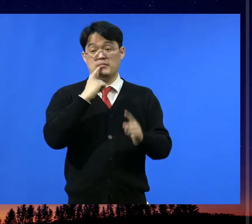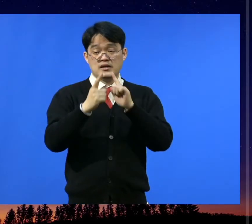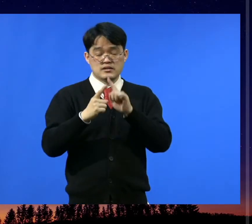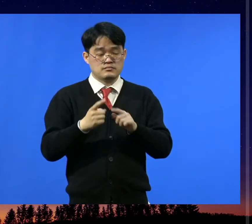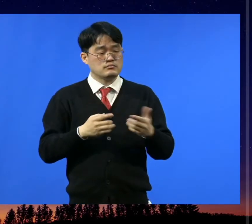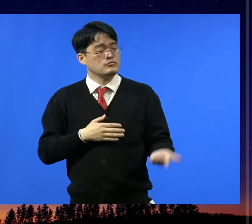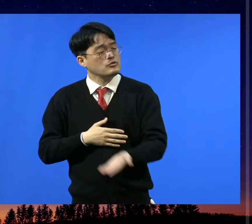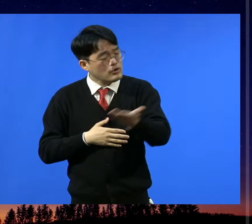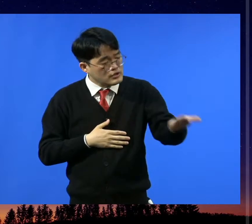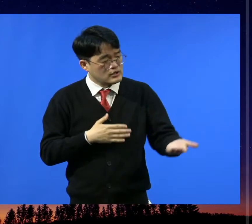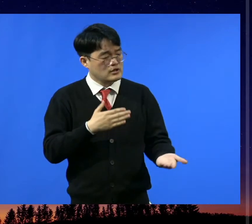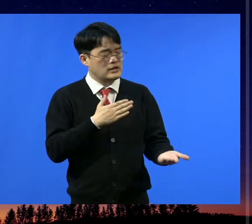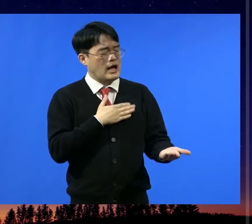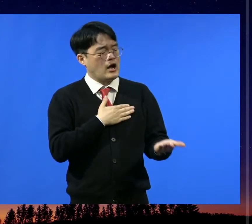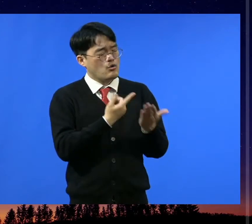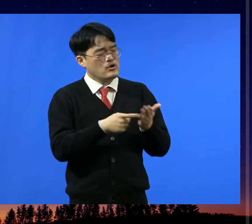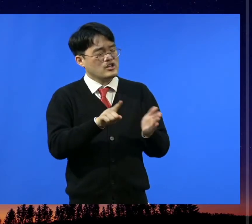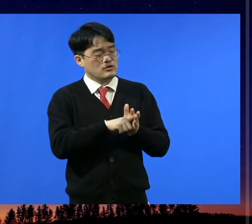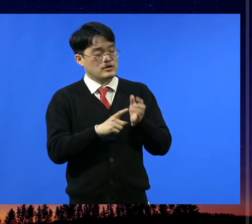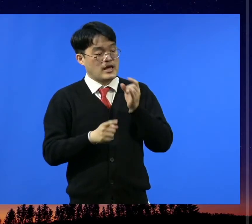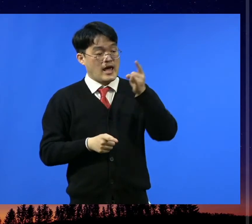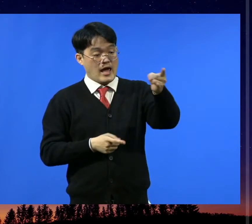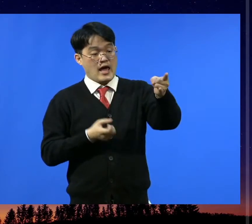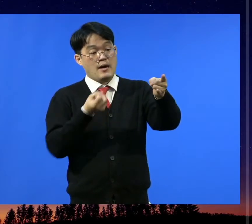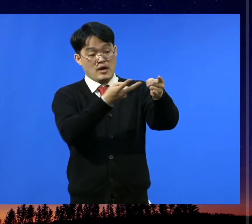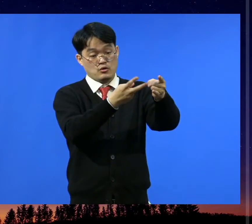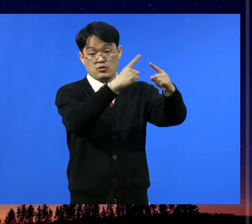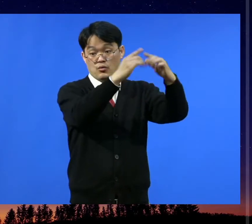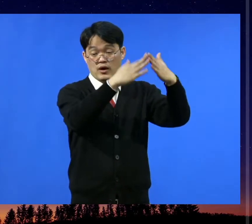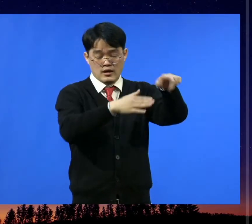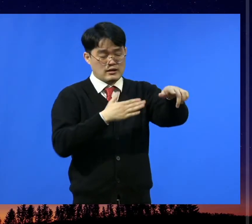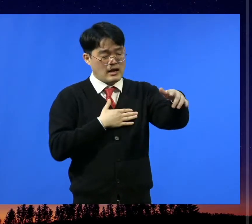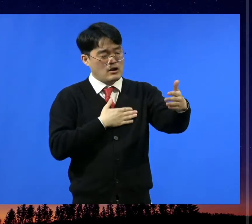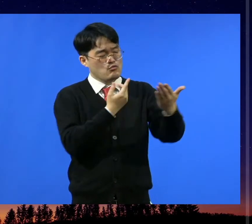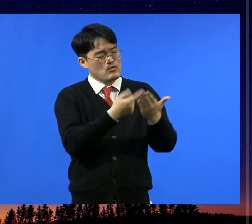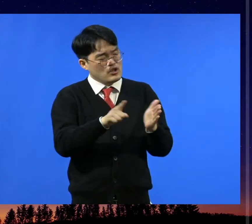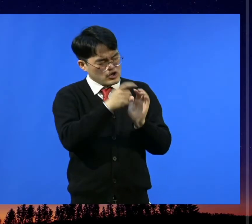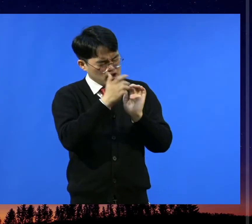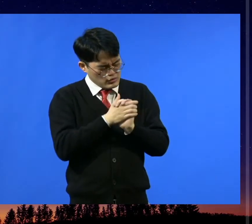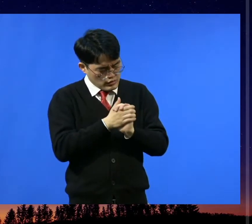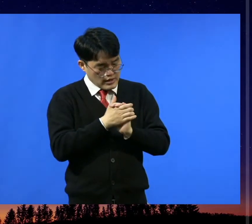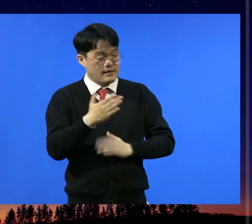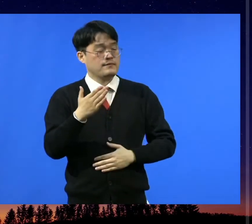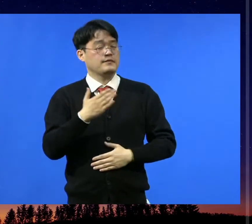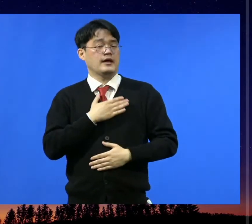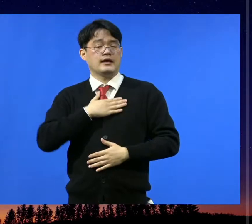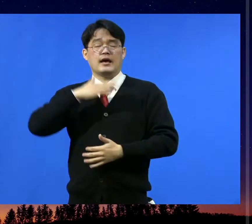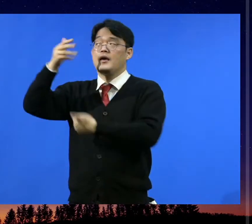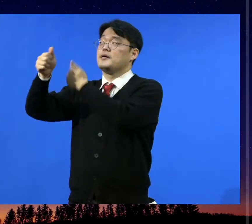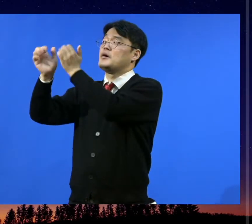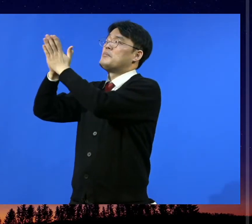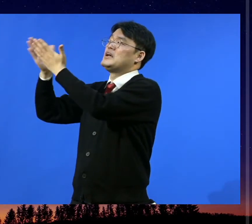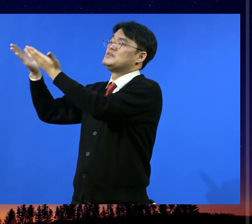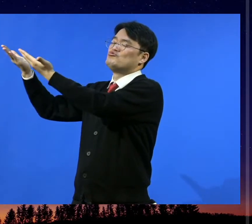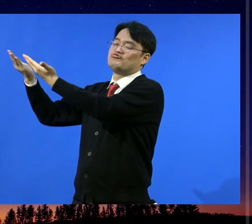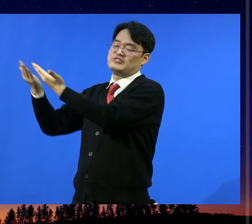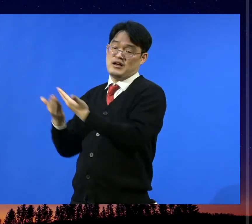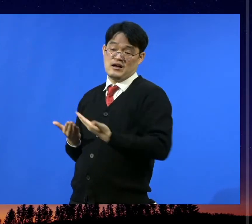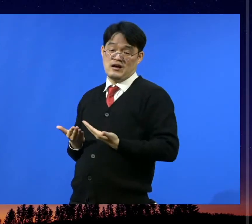것은, 바울은 자신의 기도를 어떻게 부탁합니까? 내게 말씀을 주사. 바울은 말씀